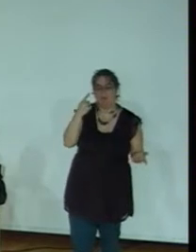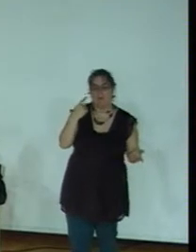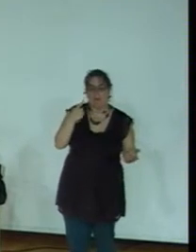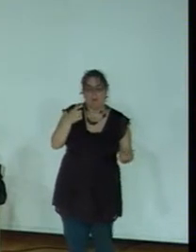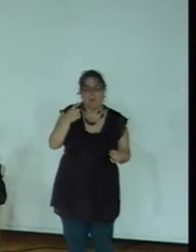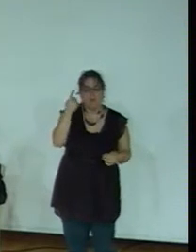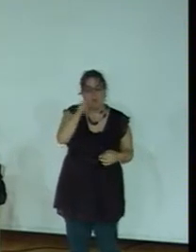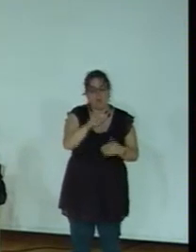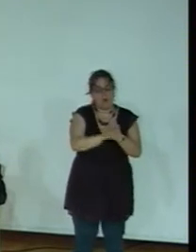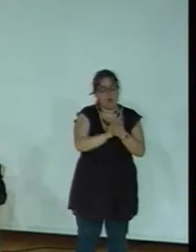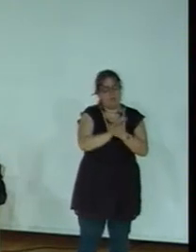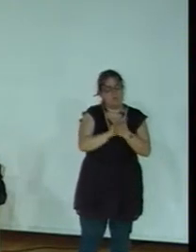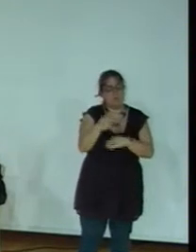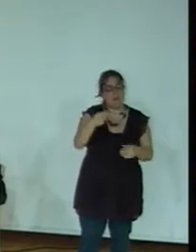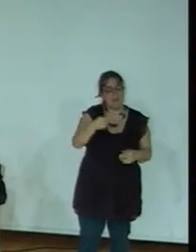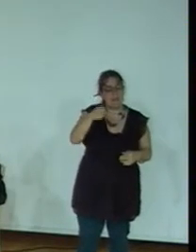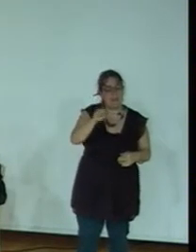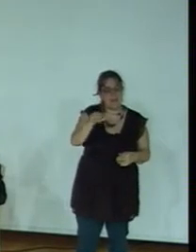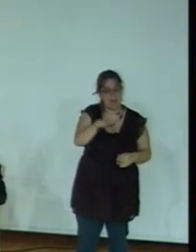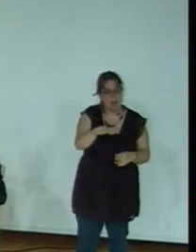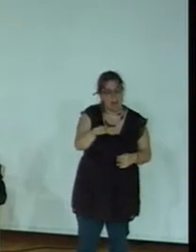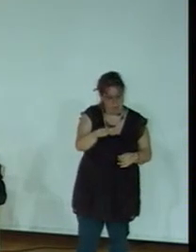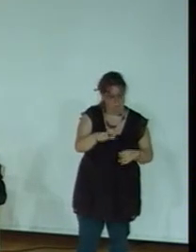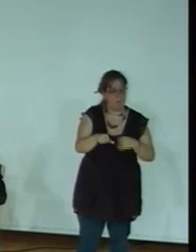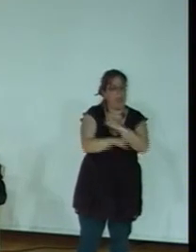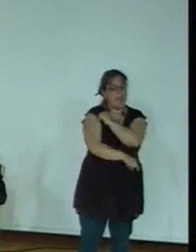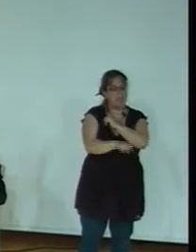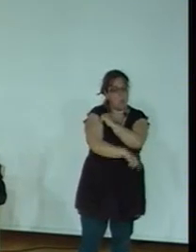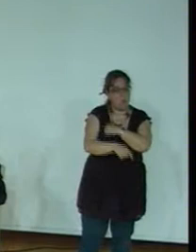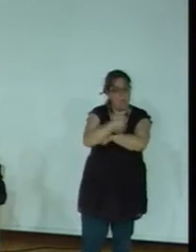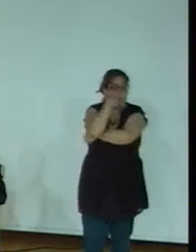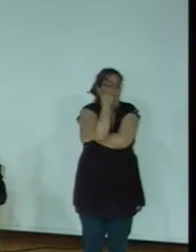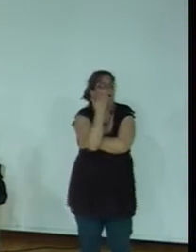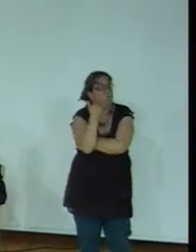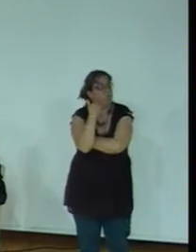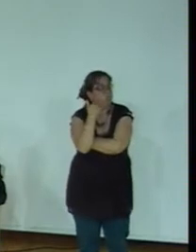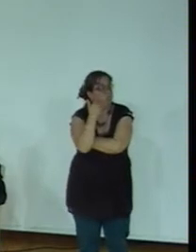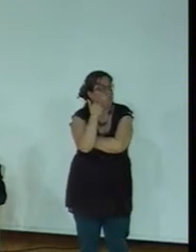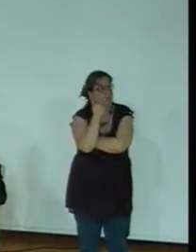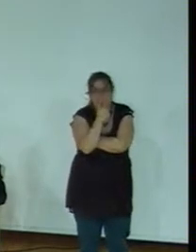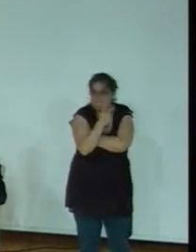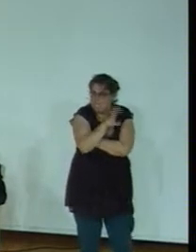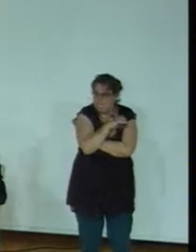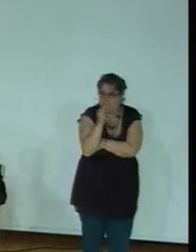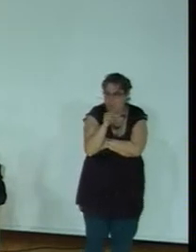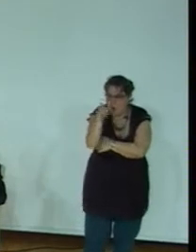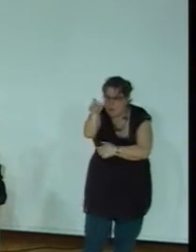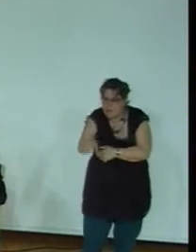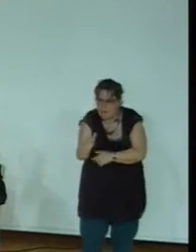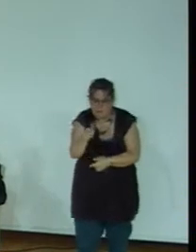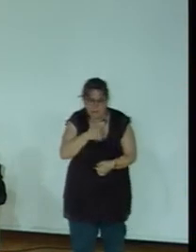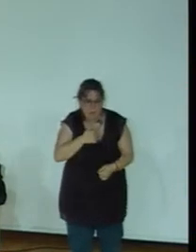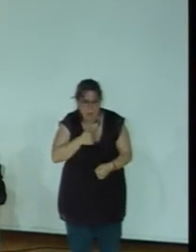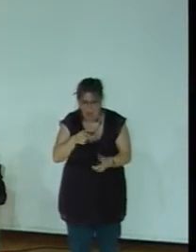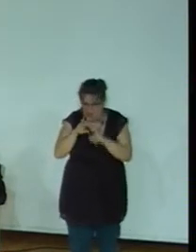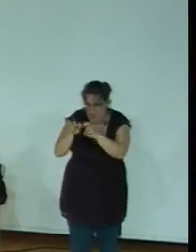au bout d'un moment, ou des trafiquants de drogue, c'est un peu ennuyeux, ils fouillent dans les communications personnelles des gens à la recherche de